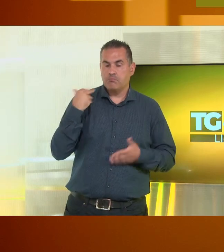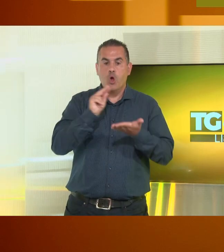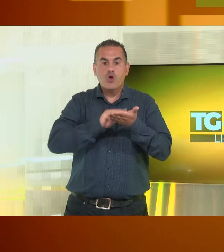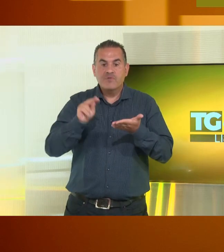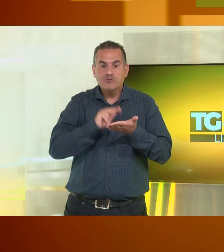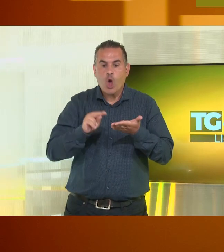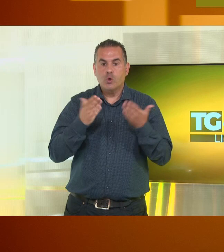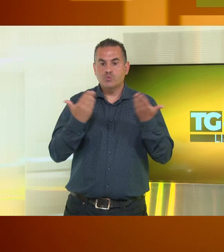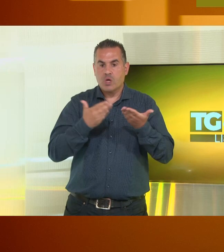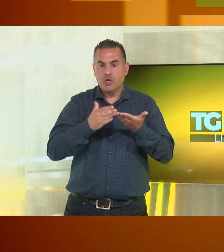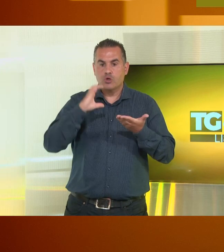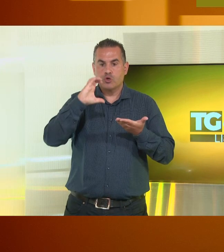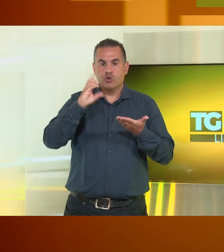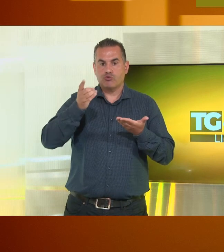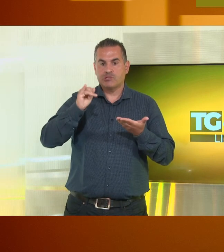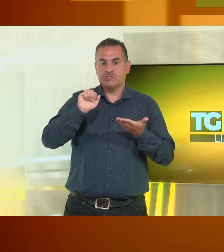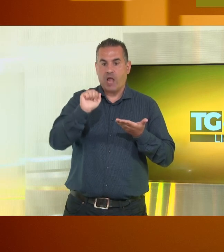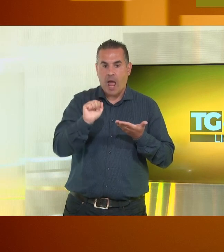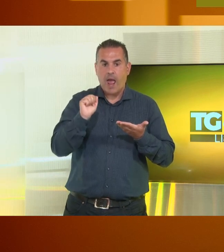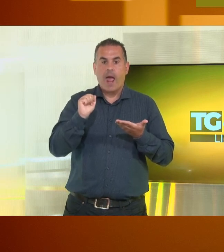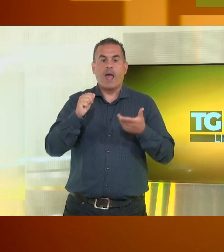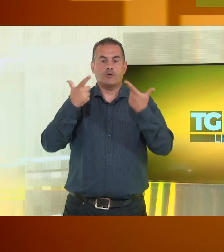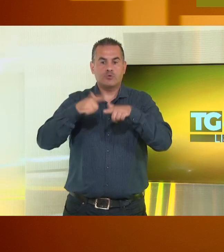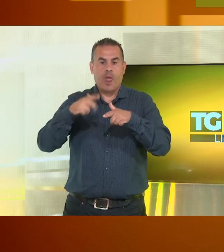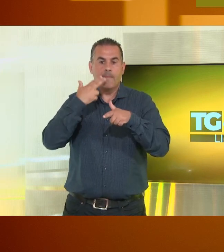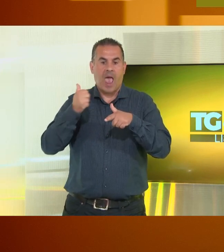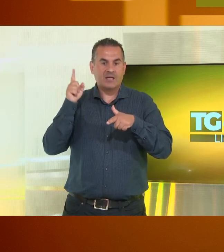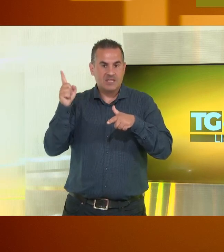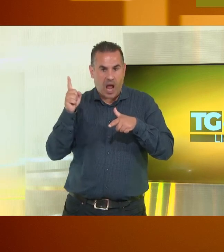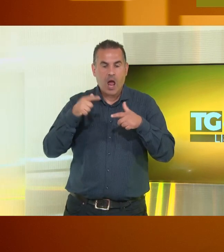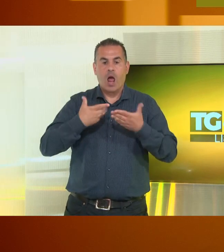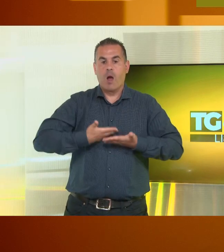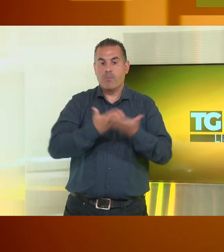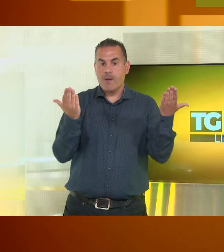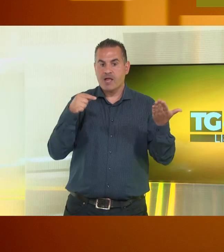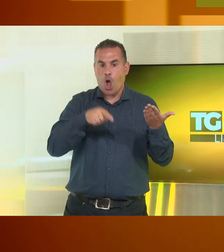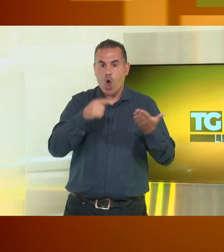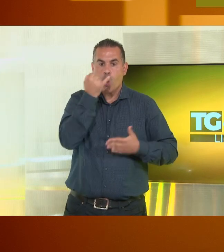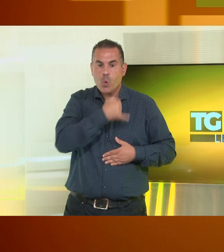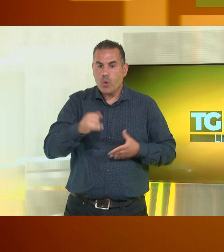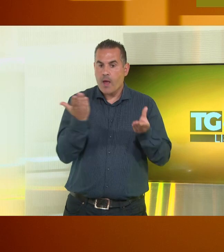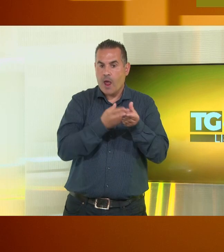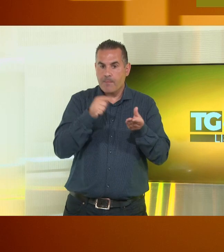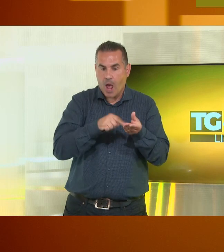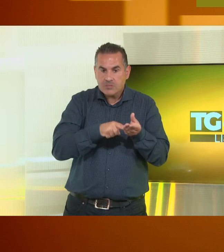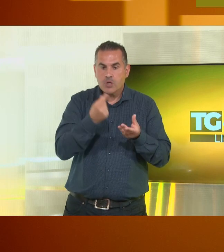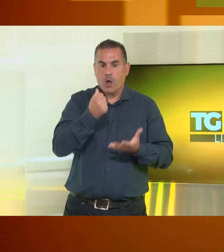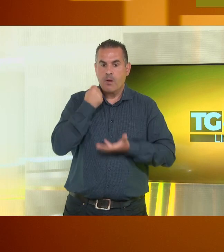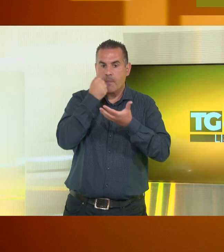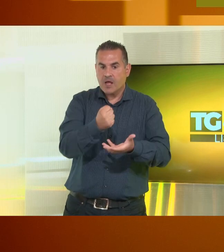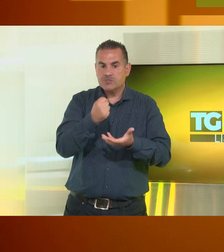Nel fine settimana l'ufficio studi della CGA di Mestre ha pubblicato l'ultimo report sulla capacità contributiva degli italiani. In